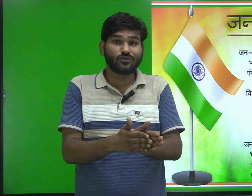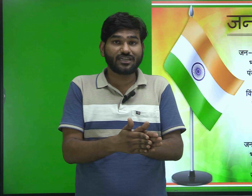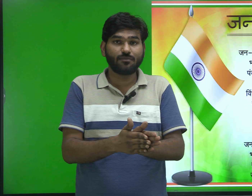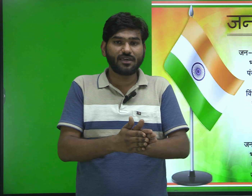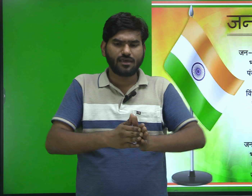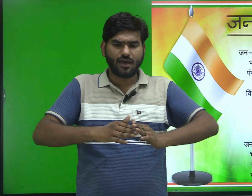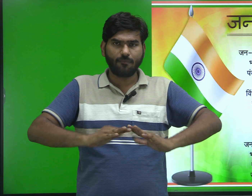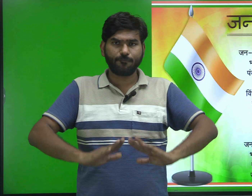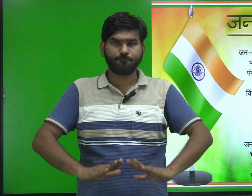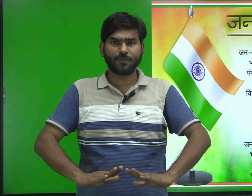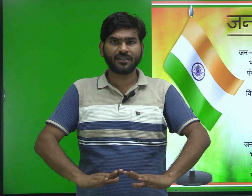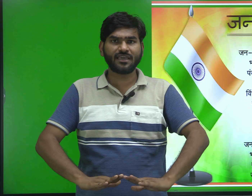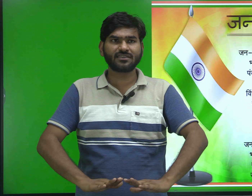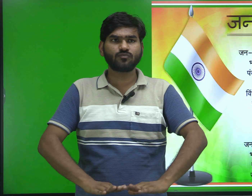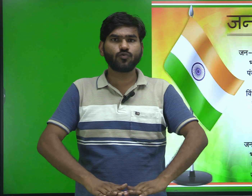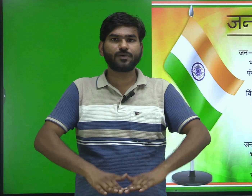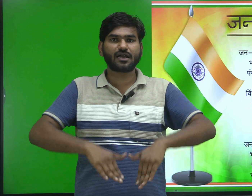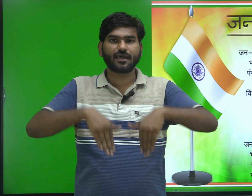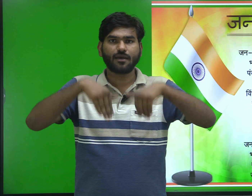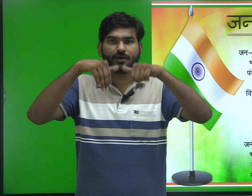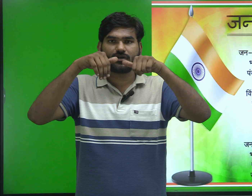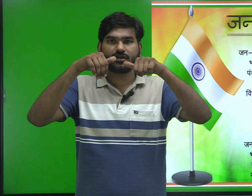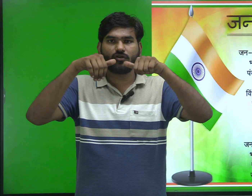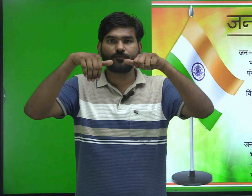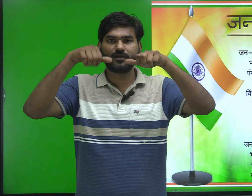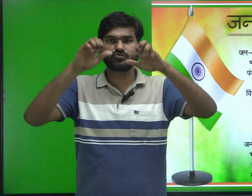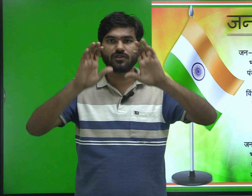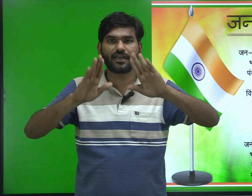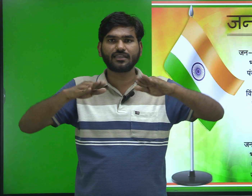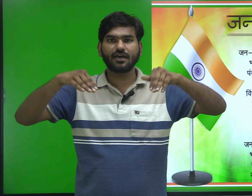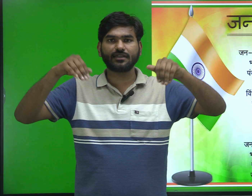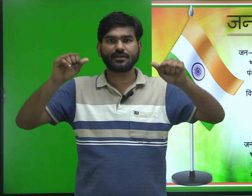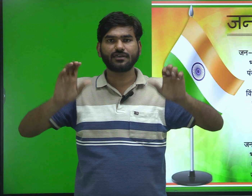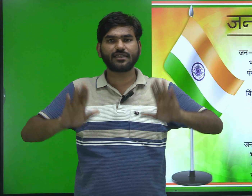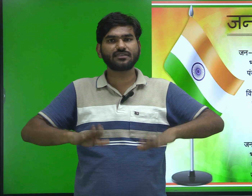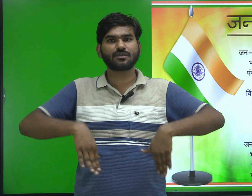में अब पानी एकदम ऊपर आ गया आपका और फिर उसको लहर निकालनी है, ऐसे समझिए।